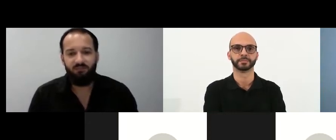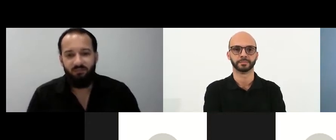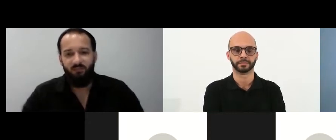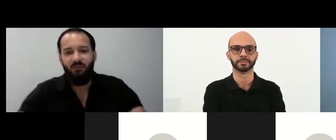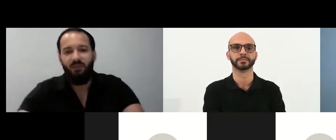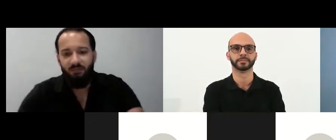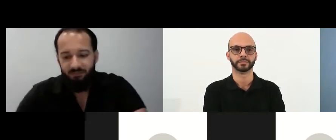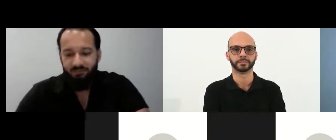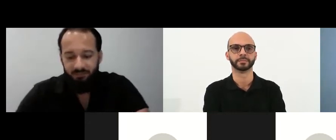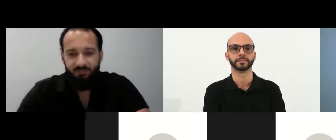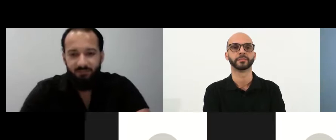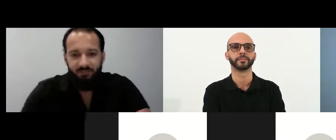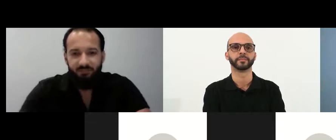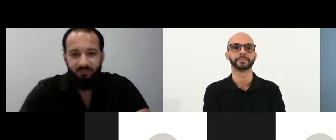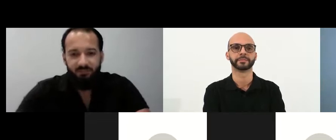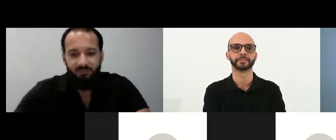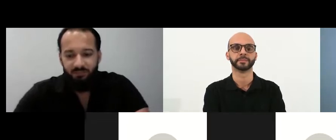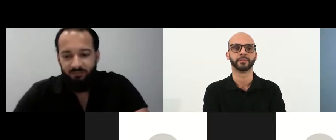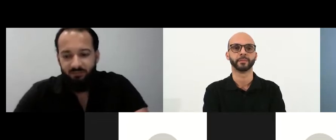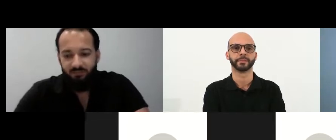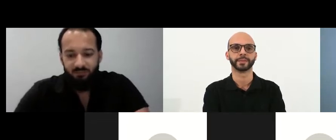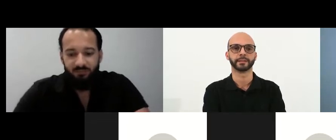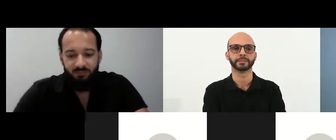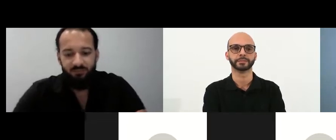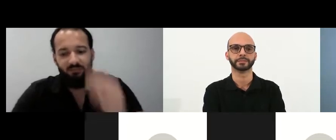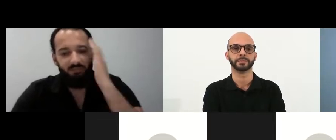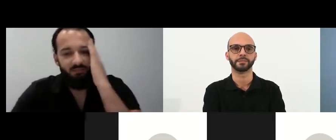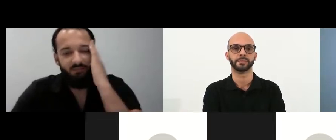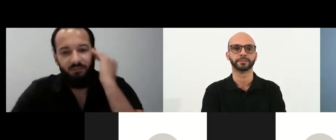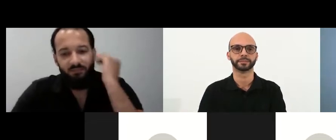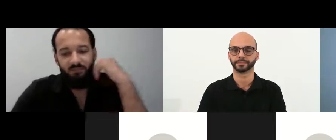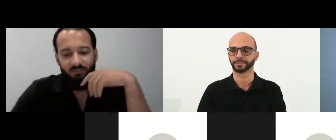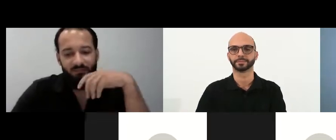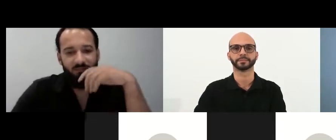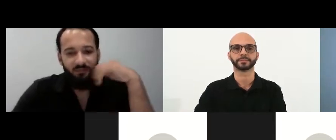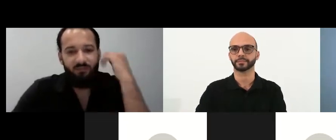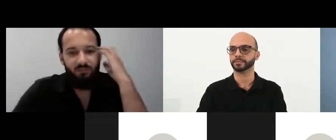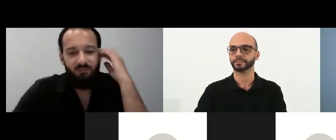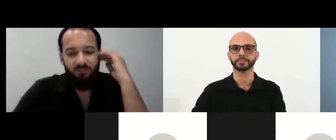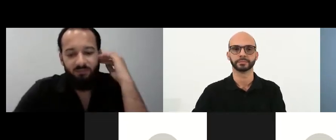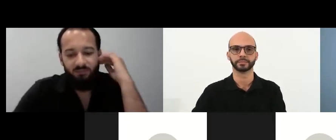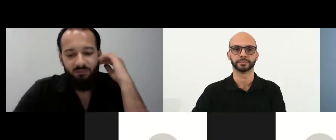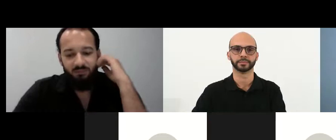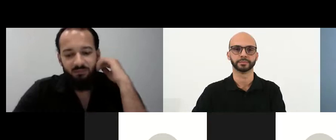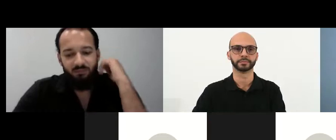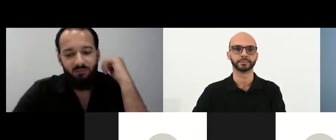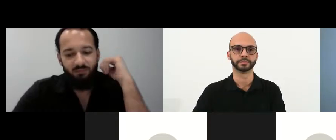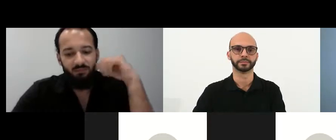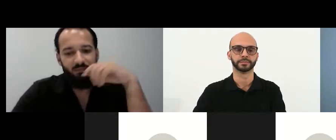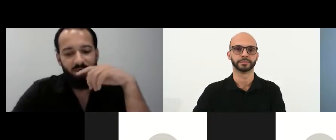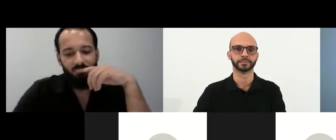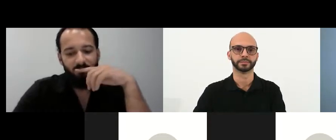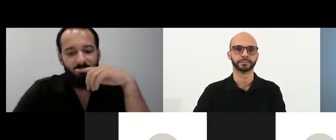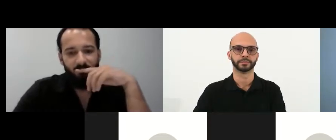para adaptar isso, daí cresce, se difunde, né? Ouvintes que já sabem língua portuguesa e sabem língua de sinais, mas às